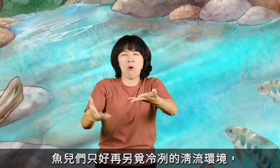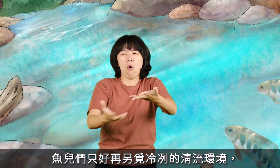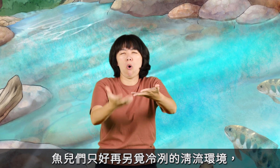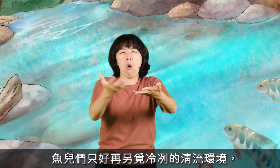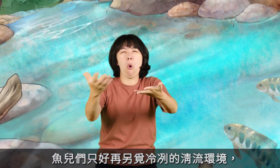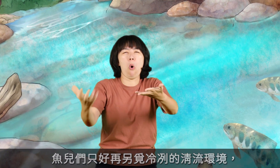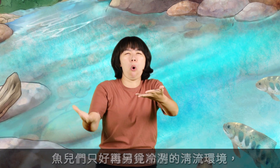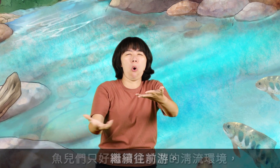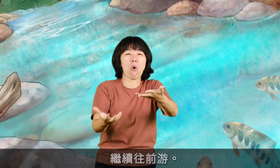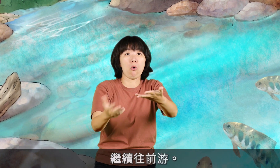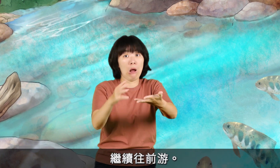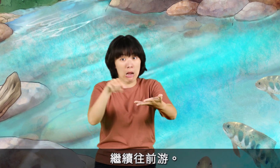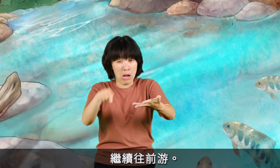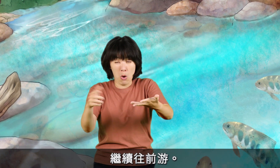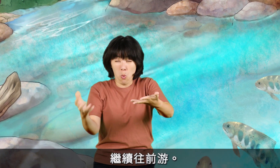境继续往前游。